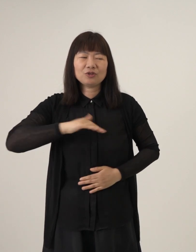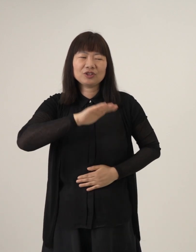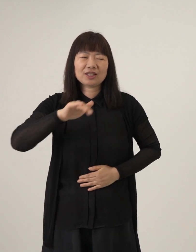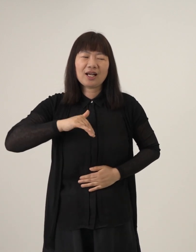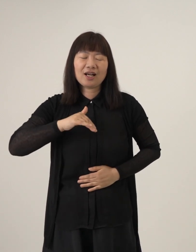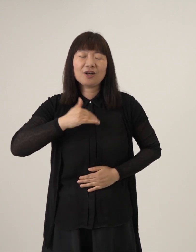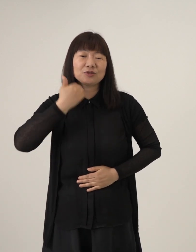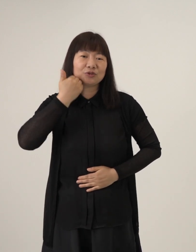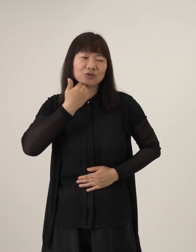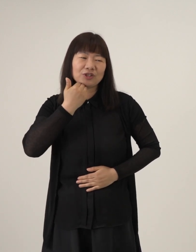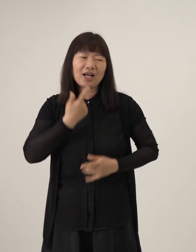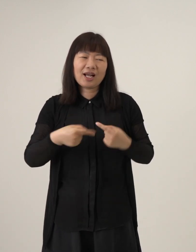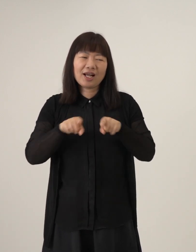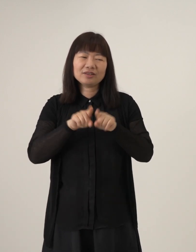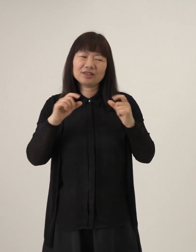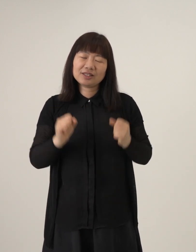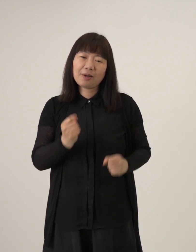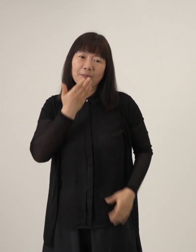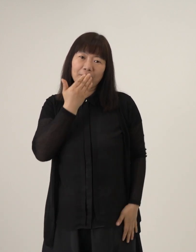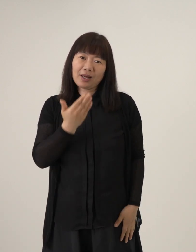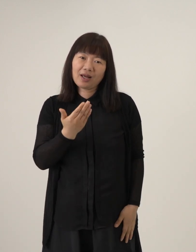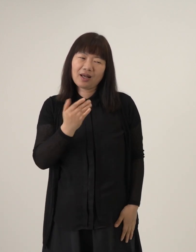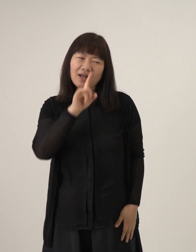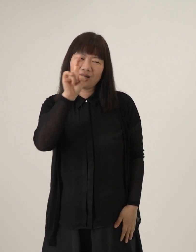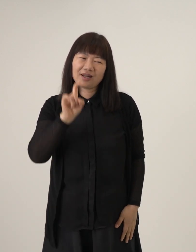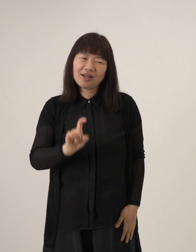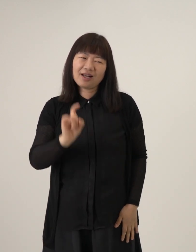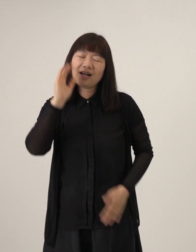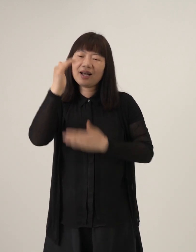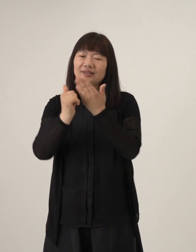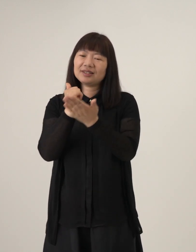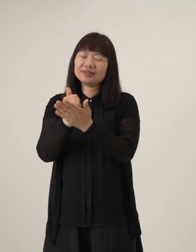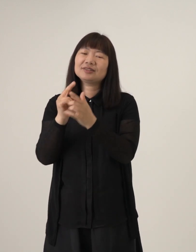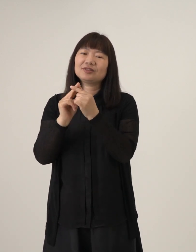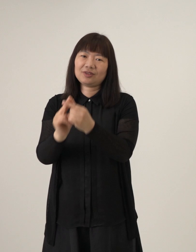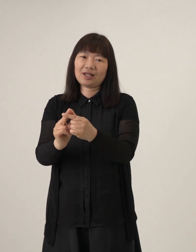누구랑 함께 할 수 있게 되었죠? 하나님과.